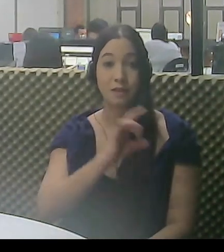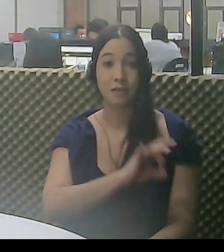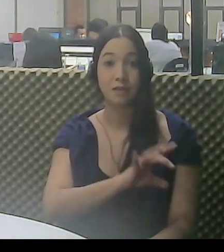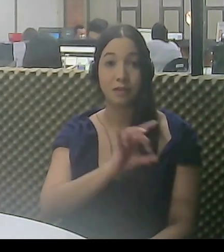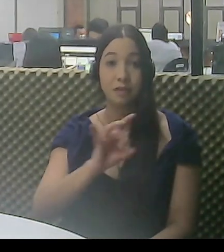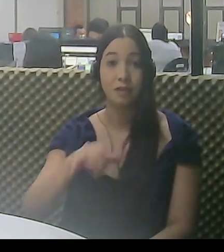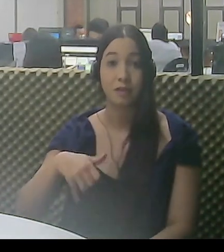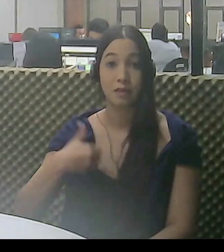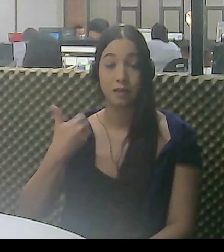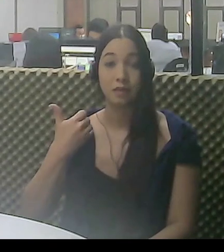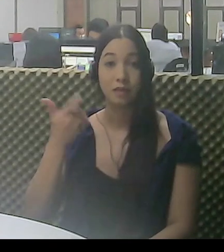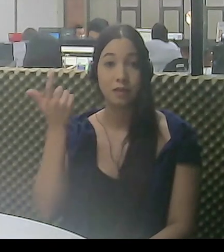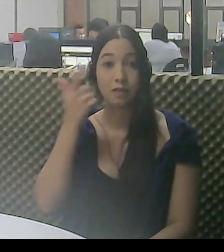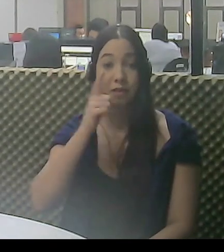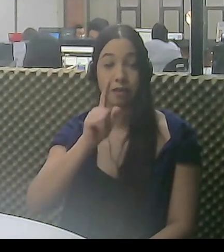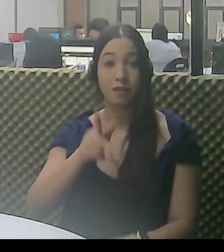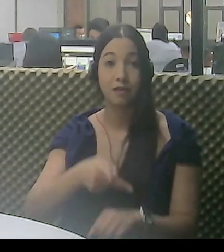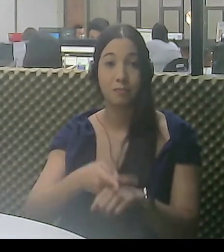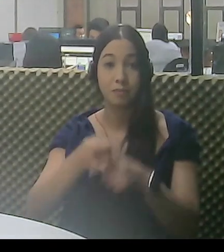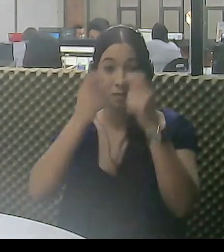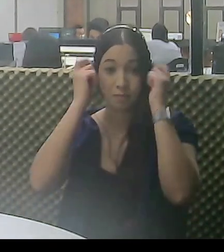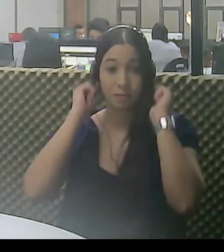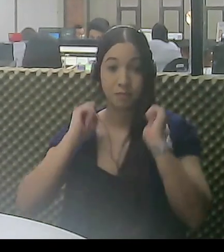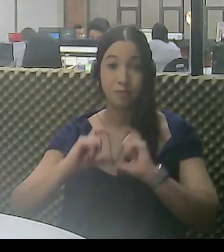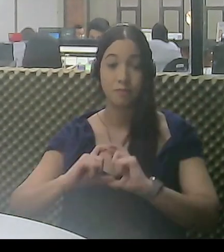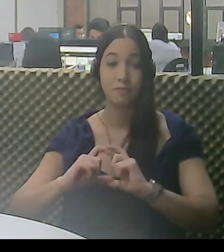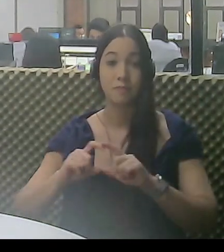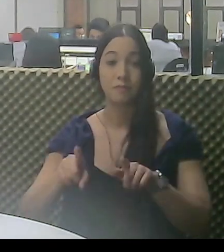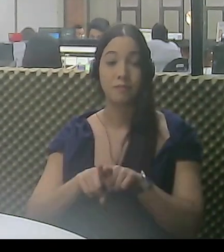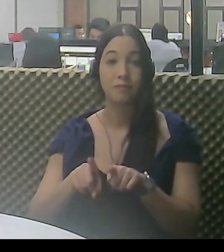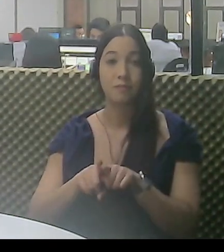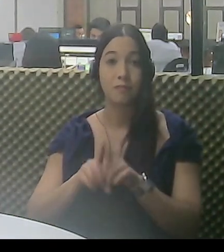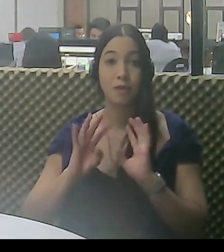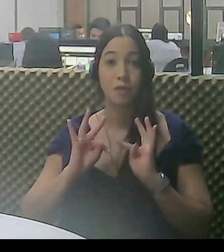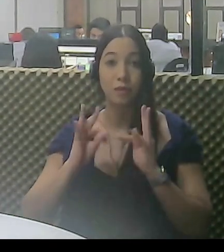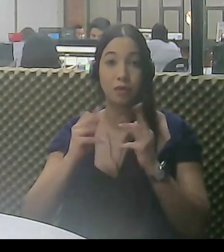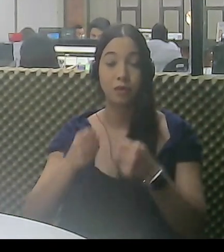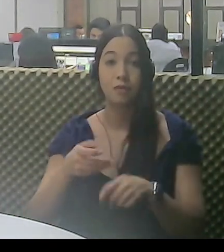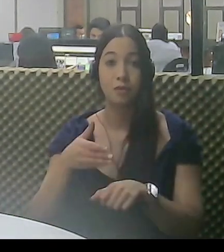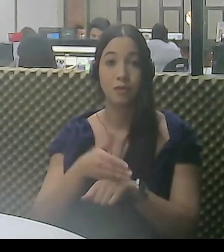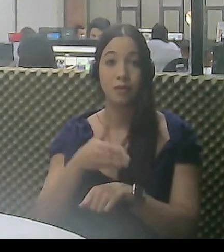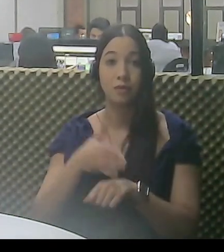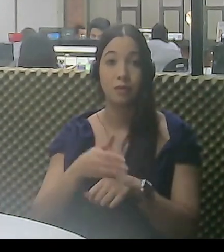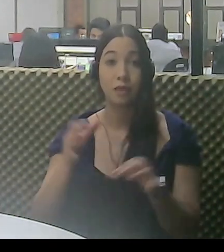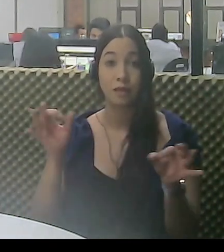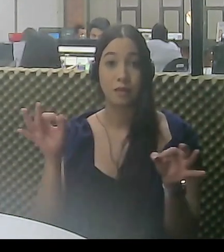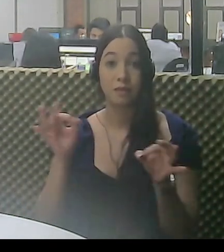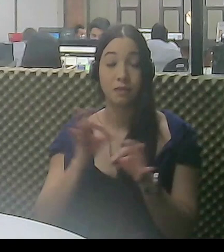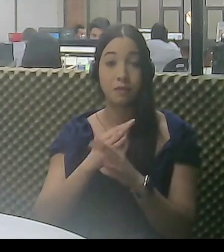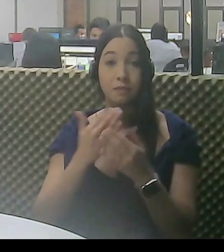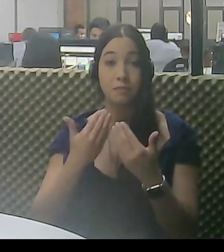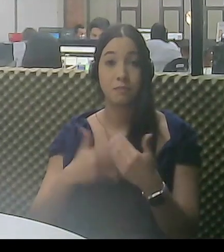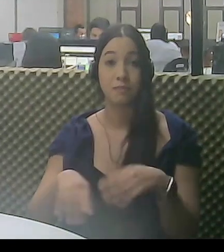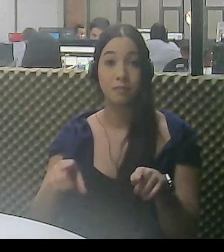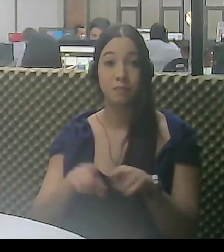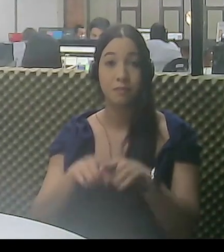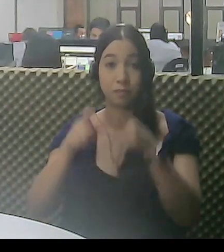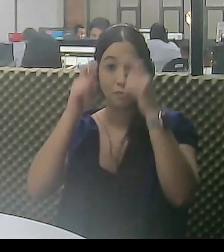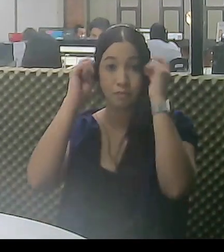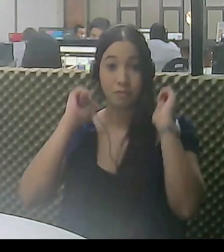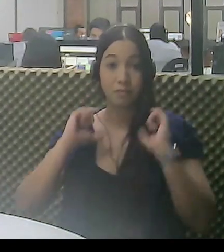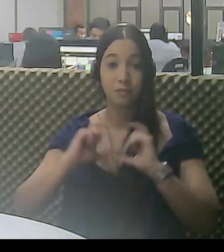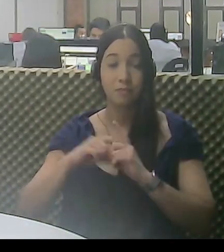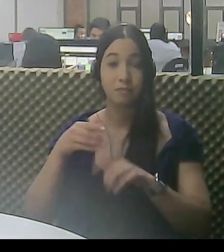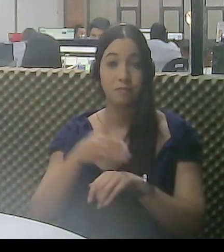faixa etária serão premiados com medalhas. Além disso, todos os participantes que concluírem a prova receberão medalha